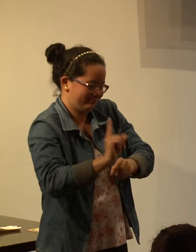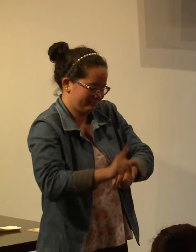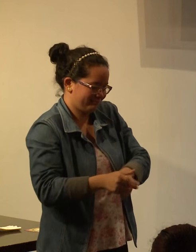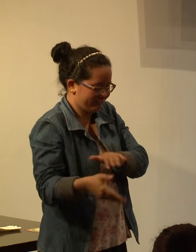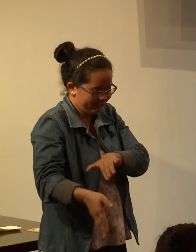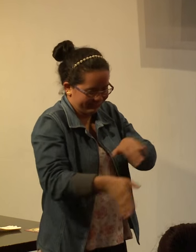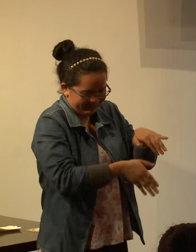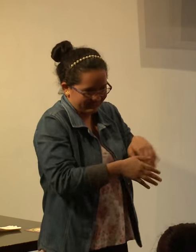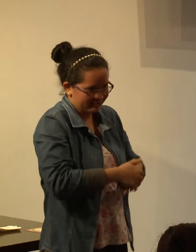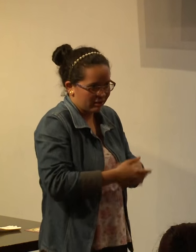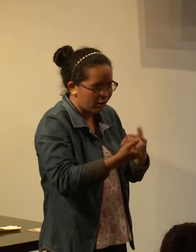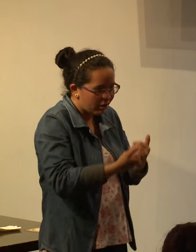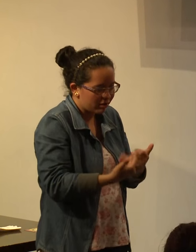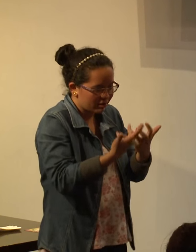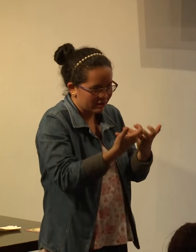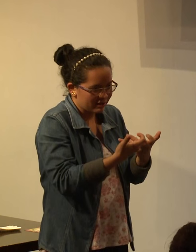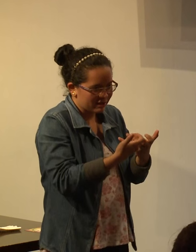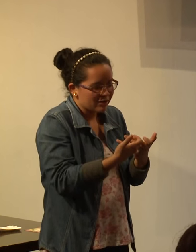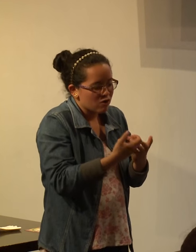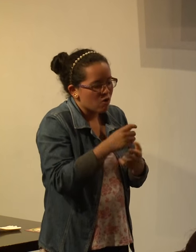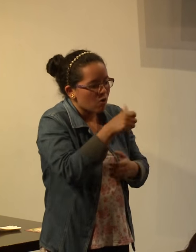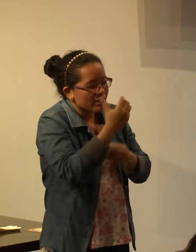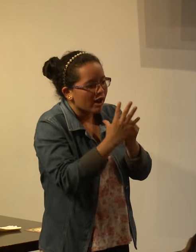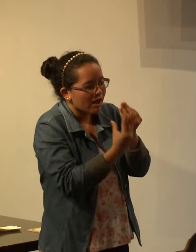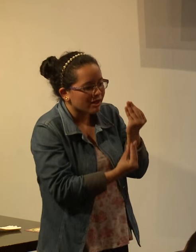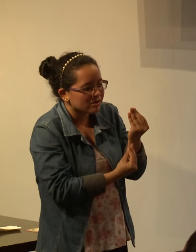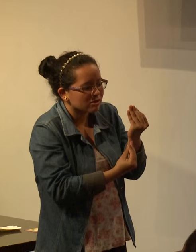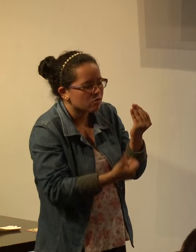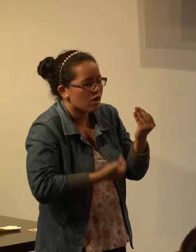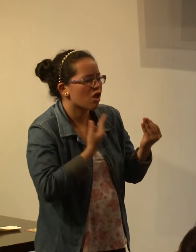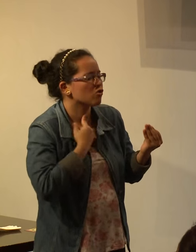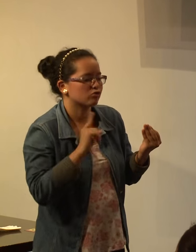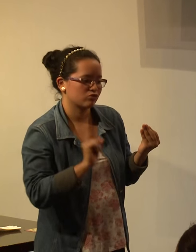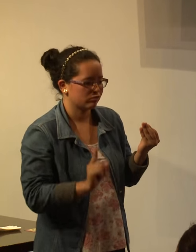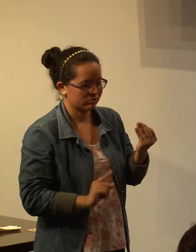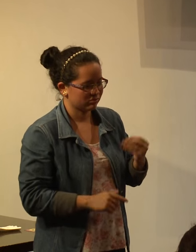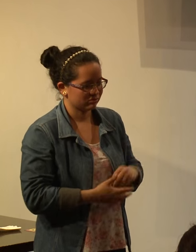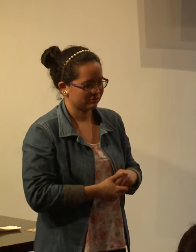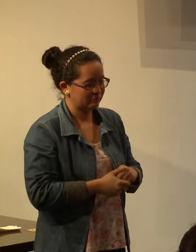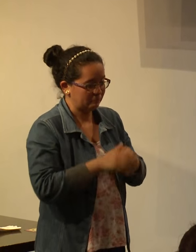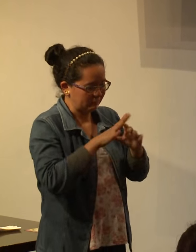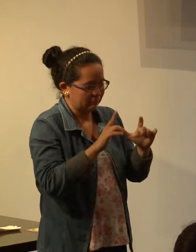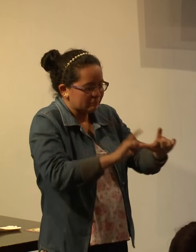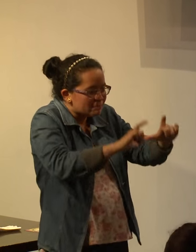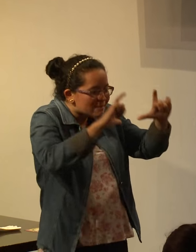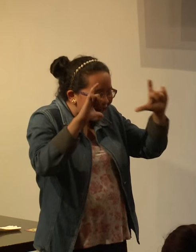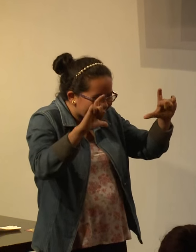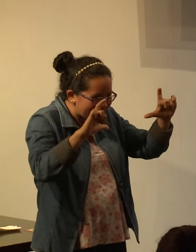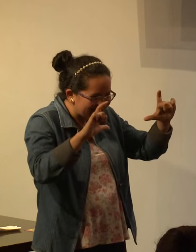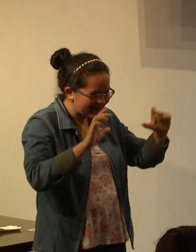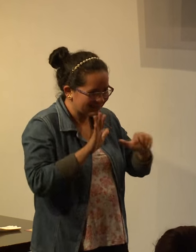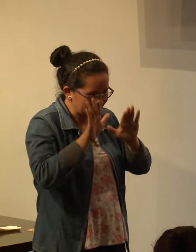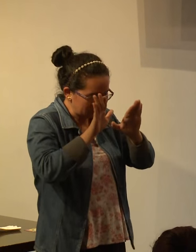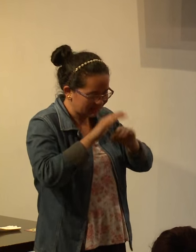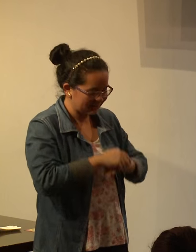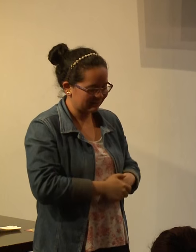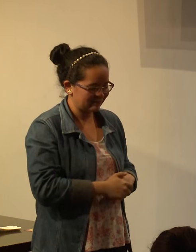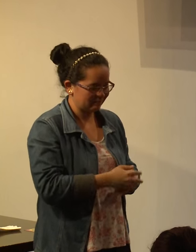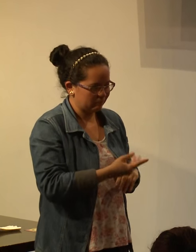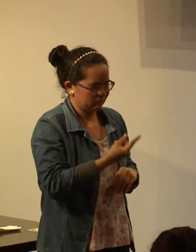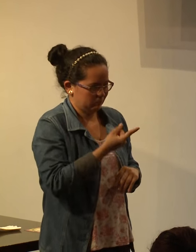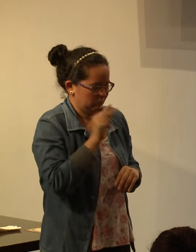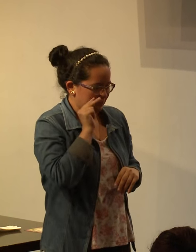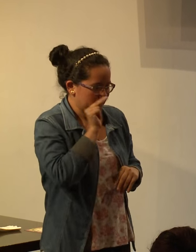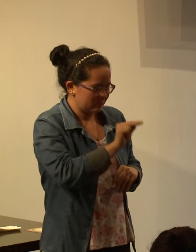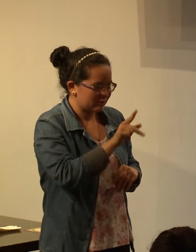esto justamente desde otra categoría que no es la del gusto. Y aquí hago un paréntesis antes de hacerle la explicación que voy a hacer. Ustedes se han dado cuenta,